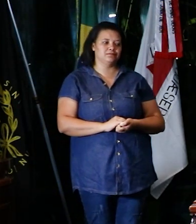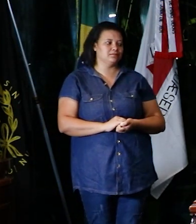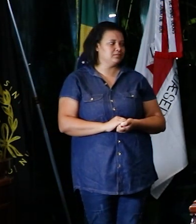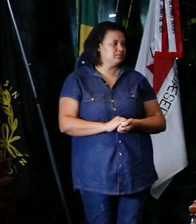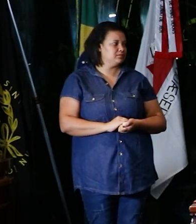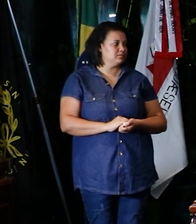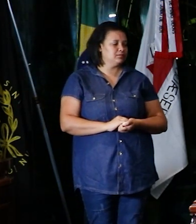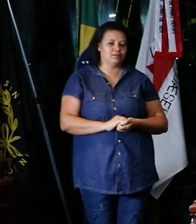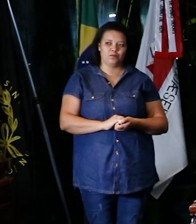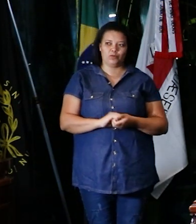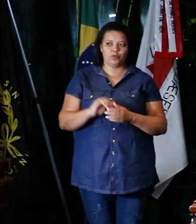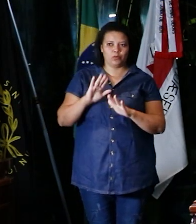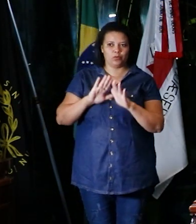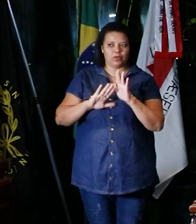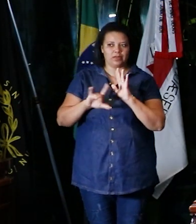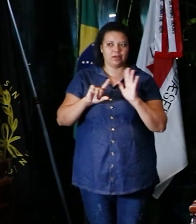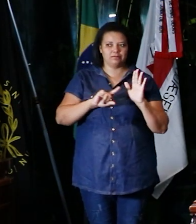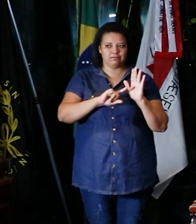Cuidado com a pergunta, hein, Cristina?